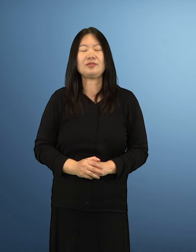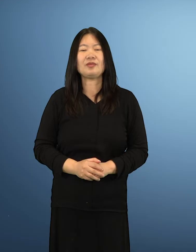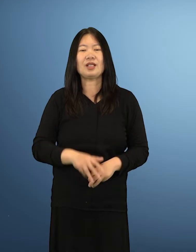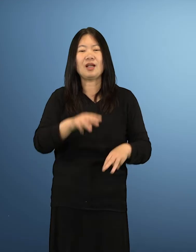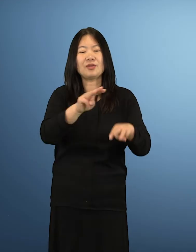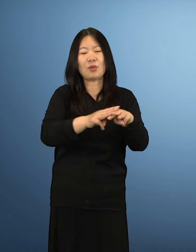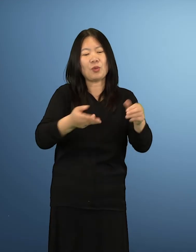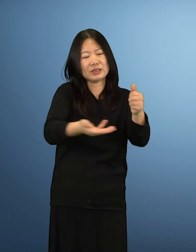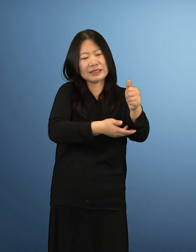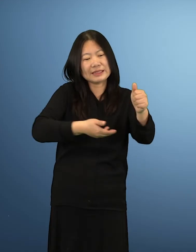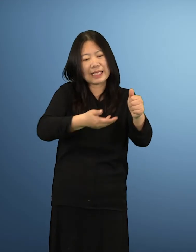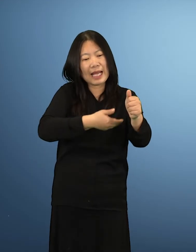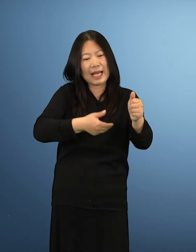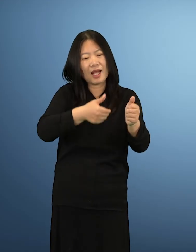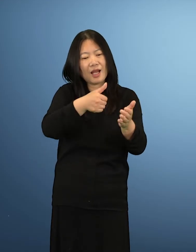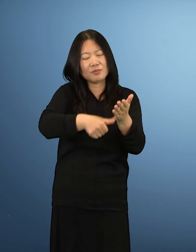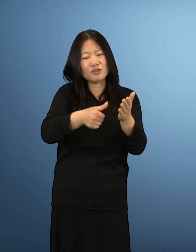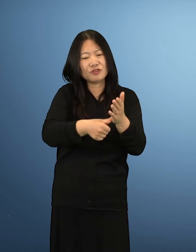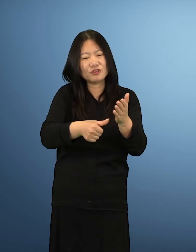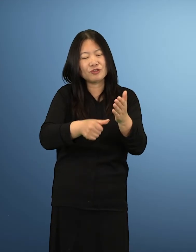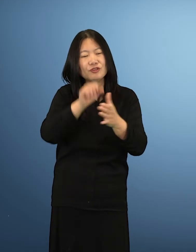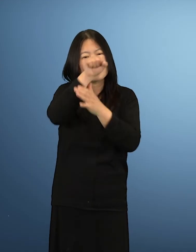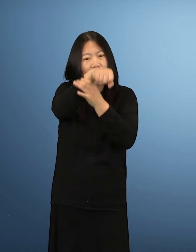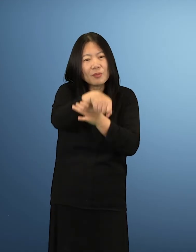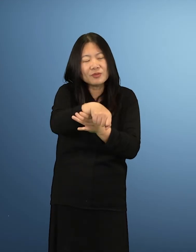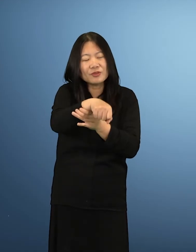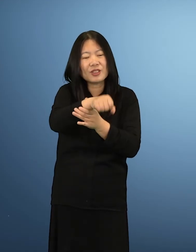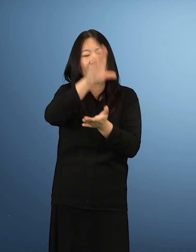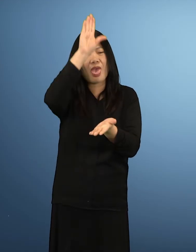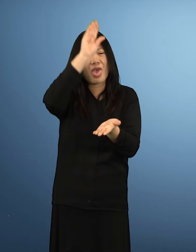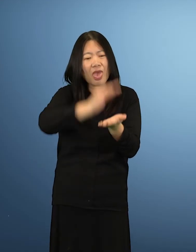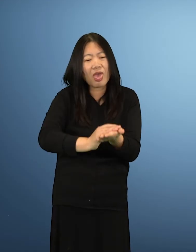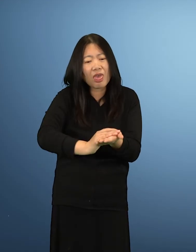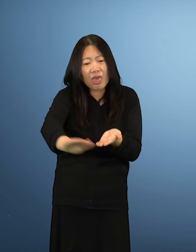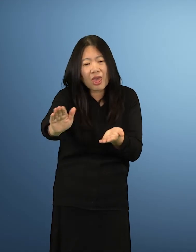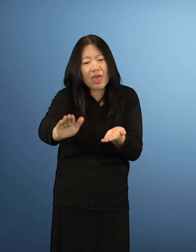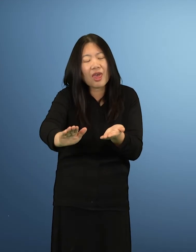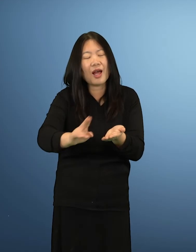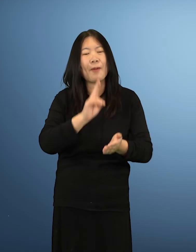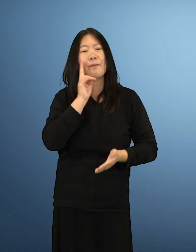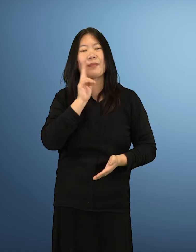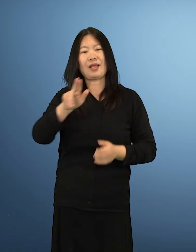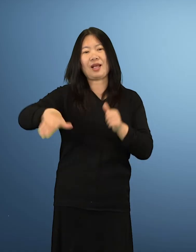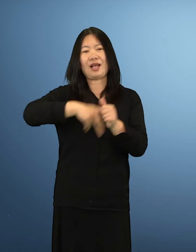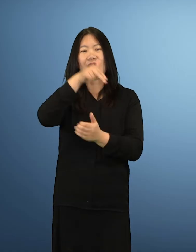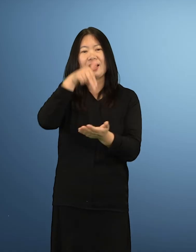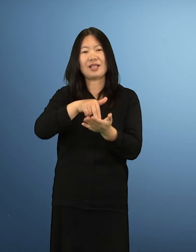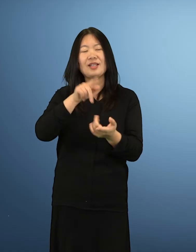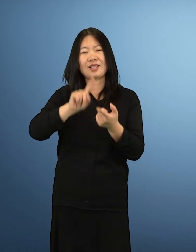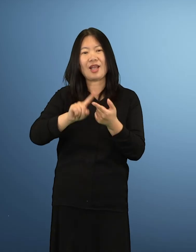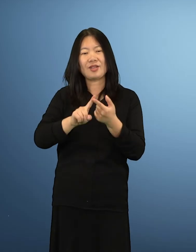농작물의 황폐함, 비참한 결과를 강조하는 거예요. 그 당시 사람들은 다